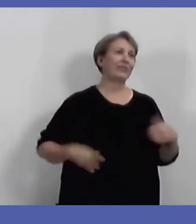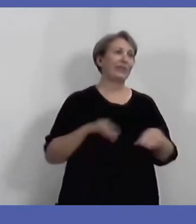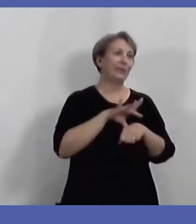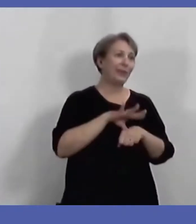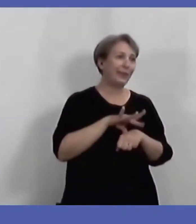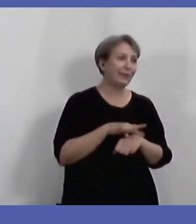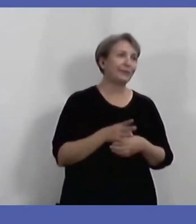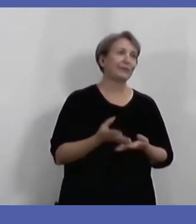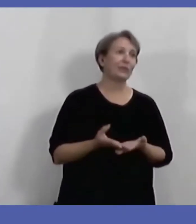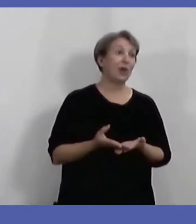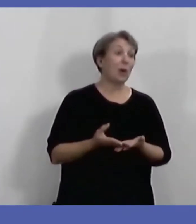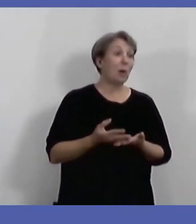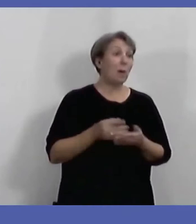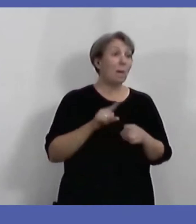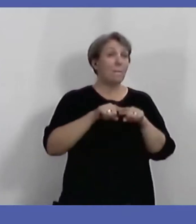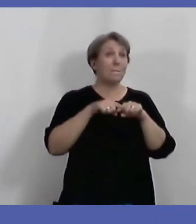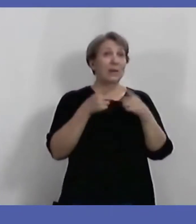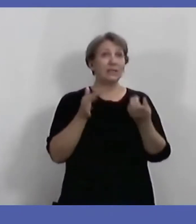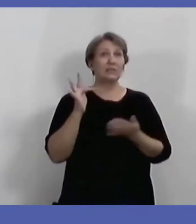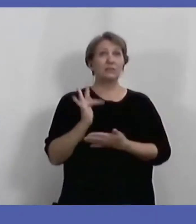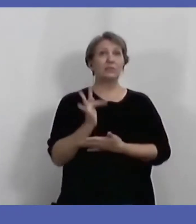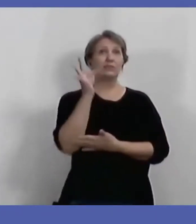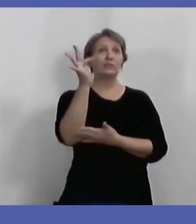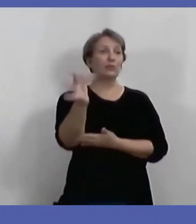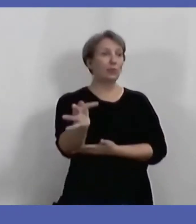maravilhosa. E eu espero,